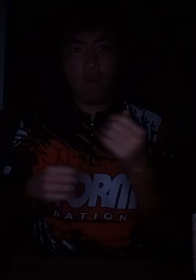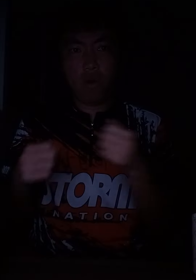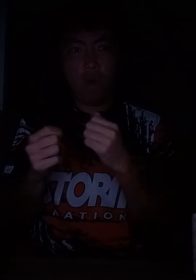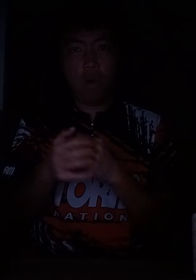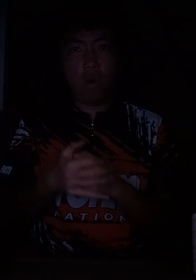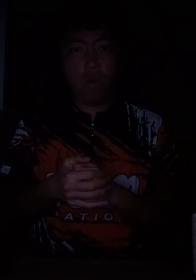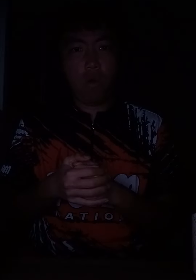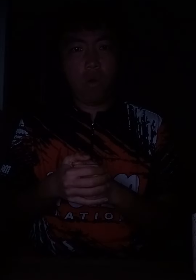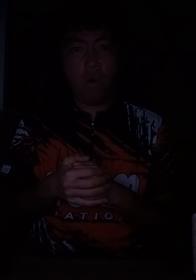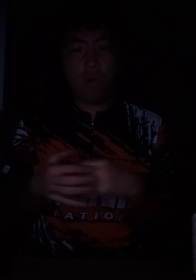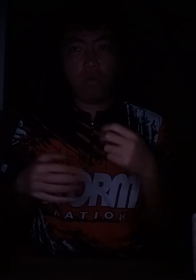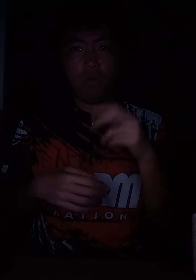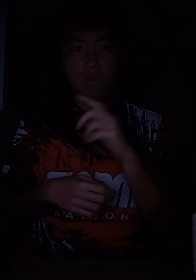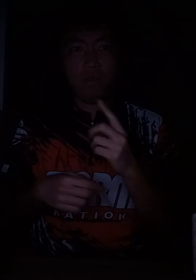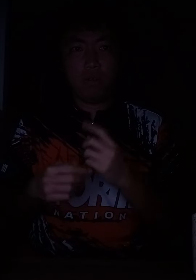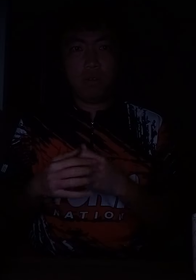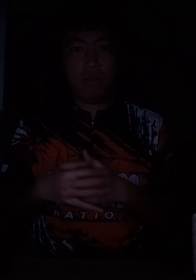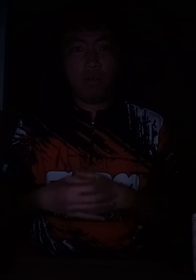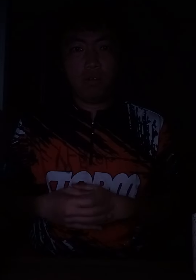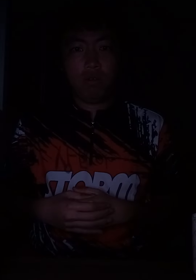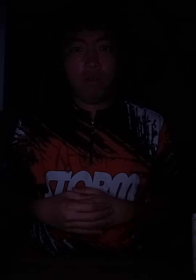나 진짜 어이없게 많네.